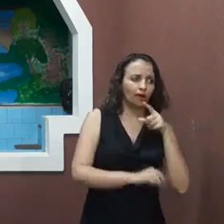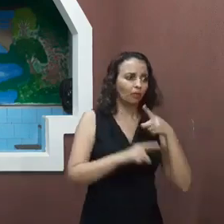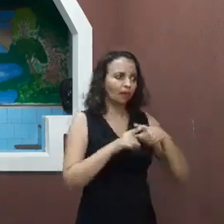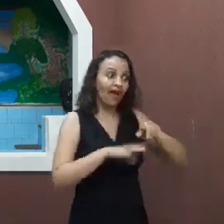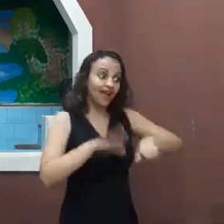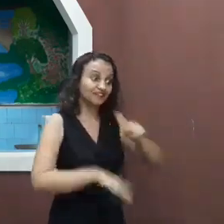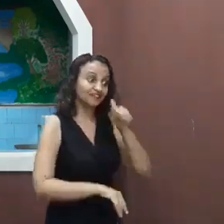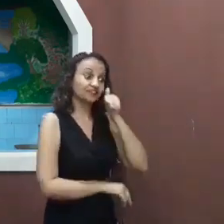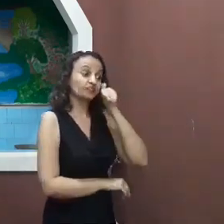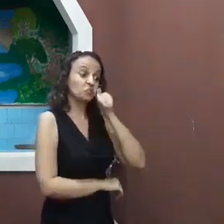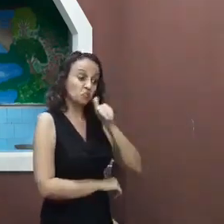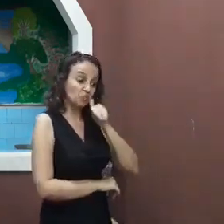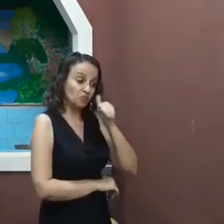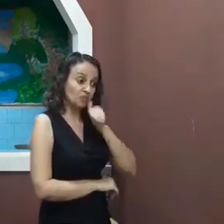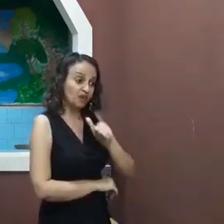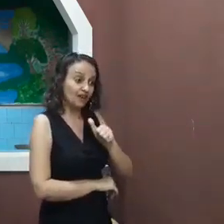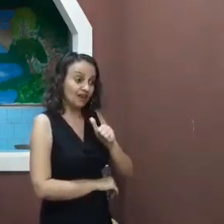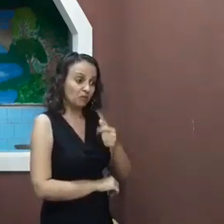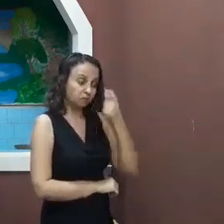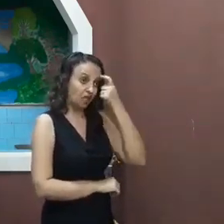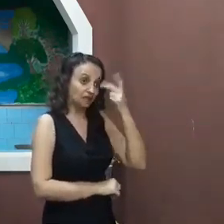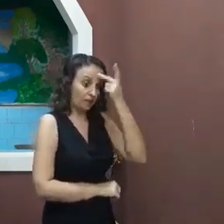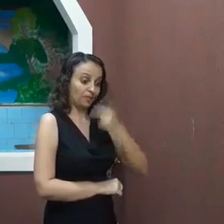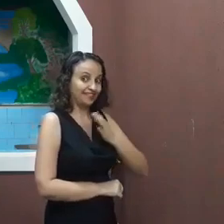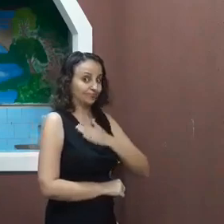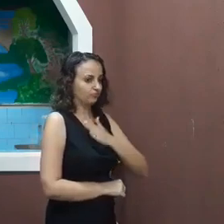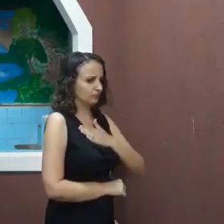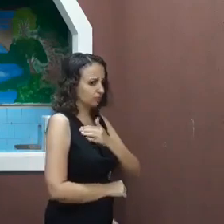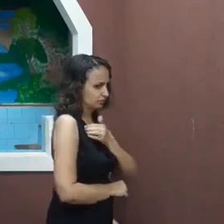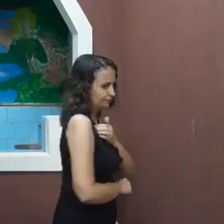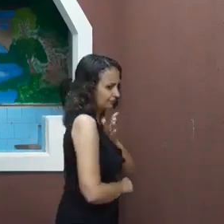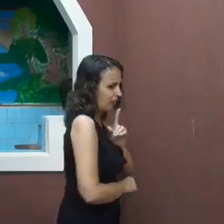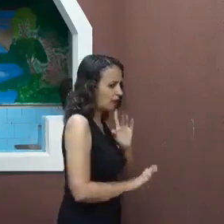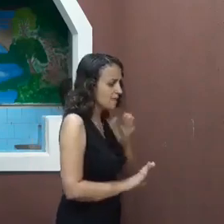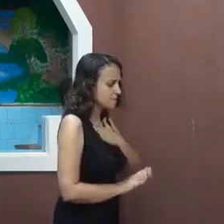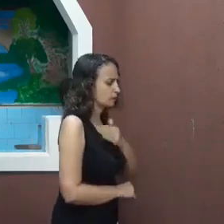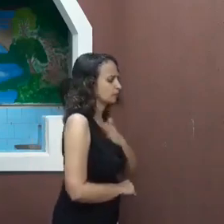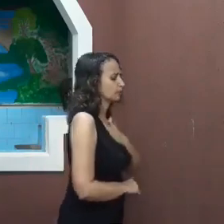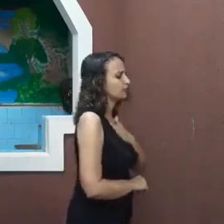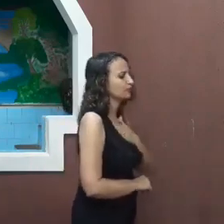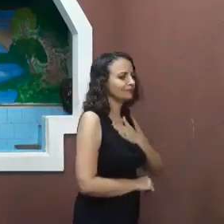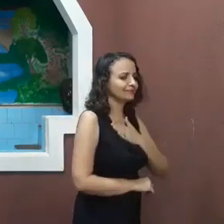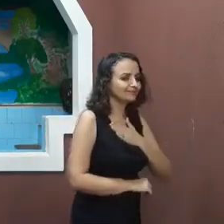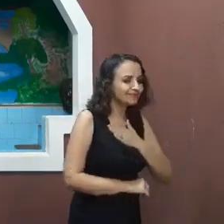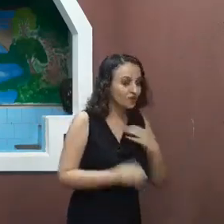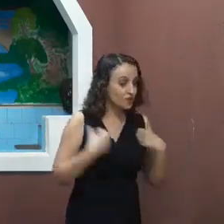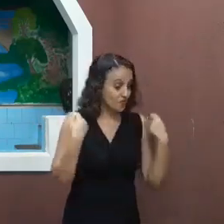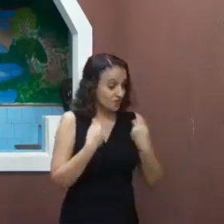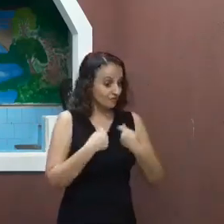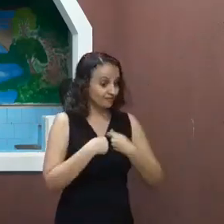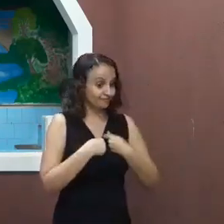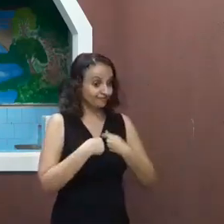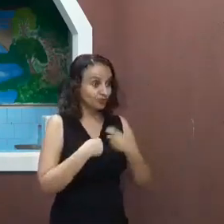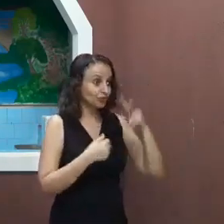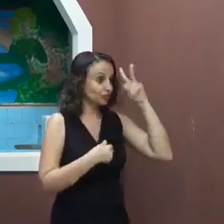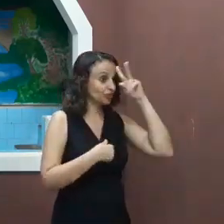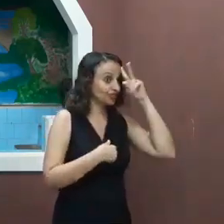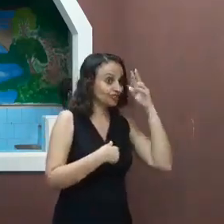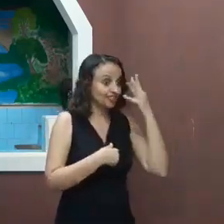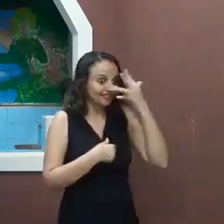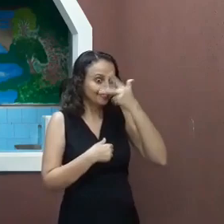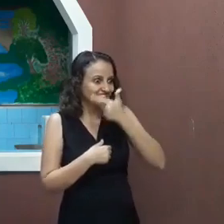geralmente tem um apego com a roupa. É certo, irmãs? Principalmente se é uma roupa que tem uma história bonita